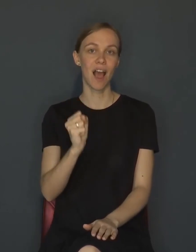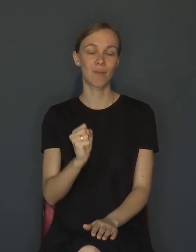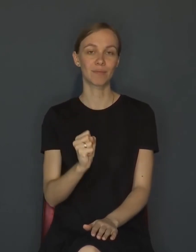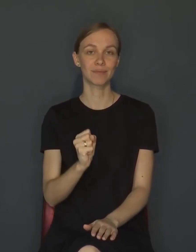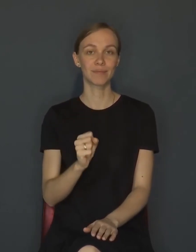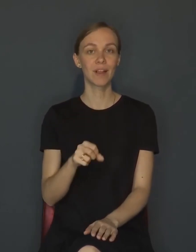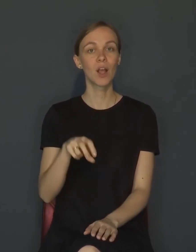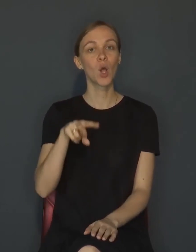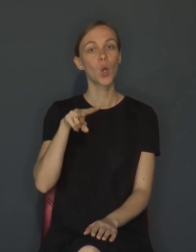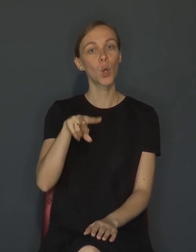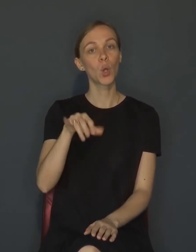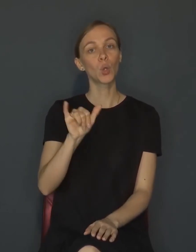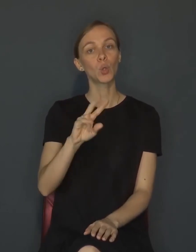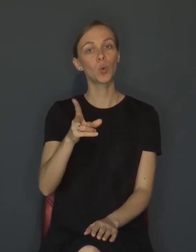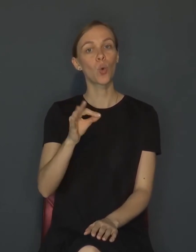Лукою Фріделянтом.